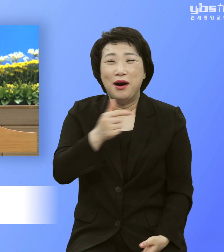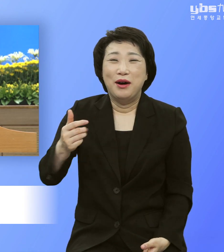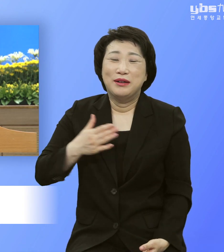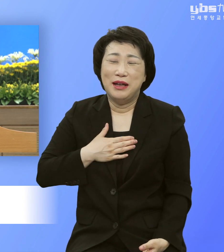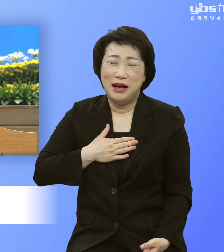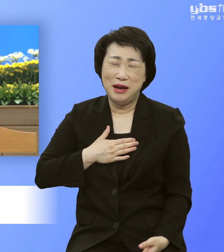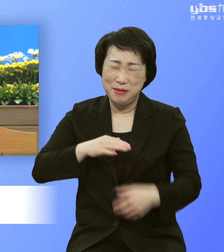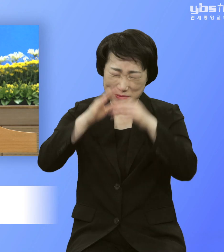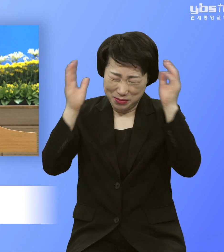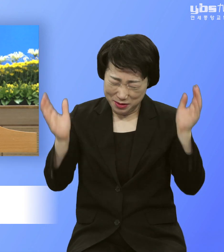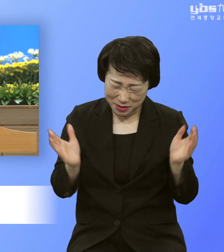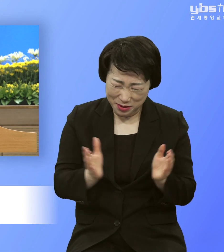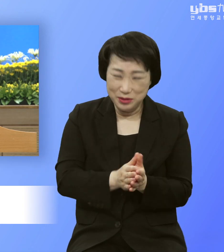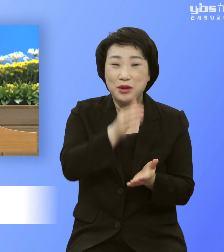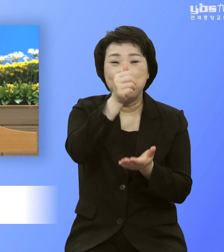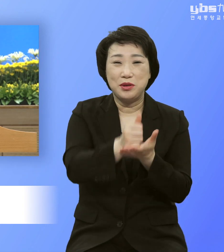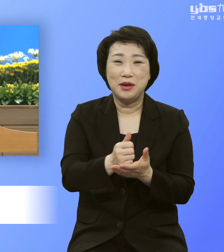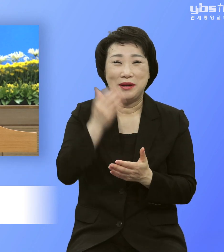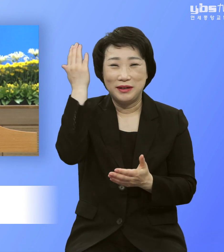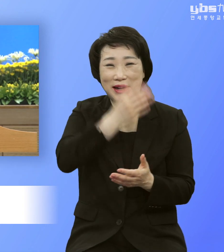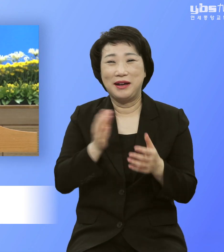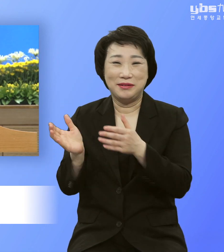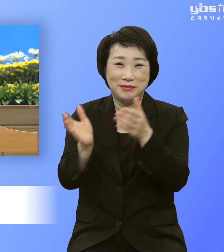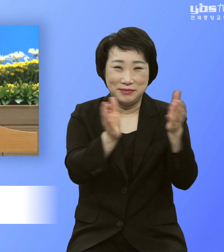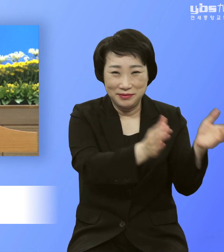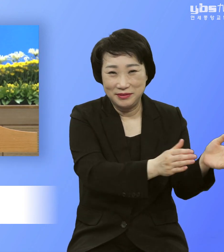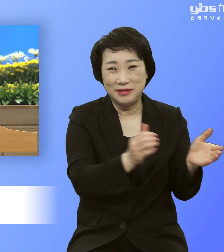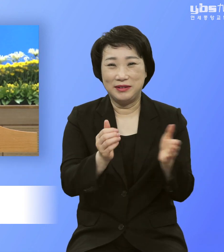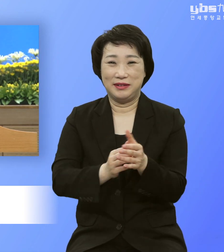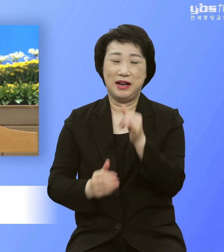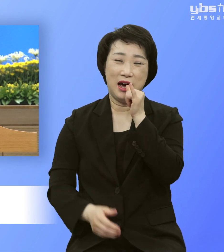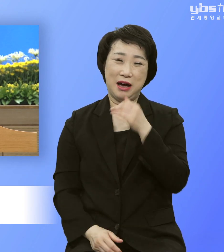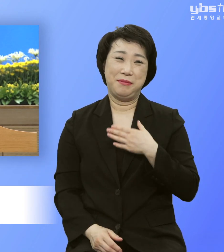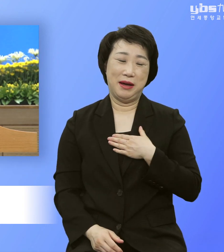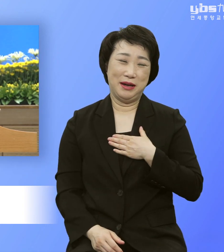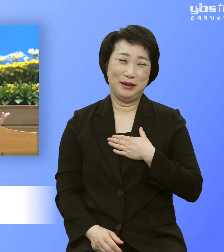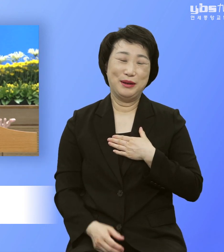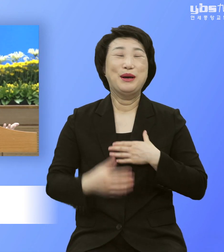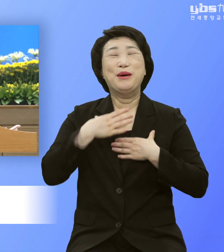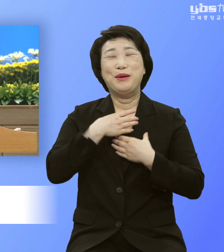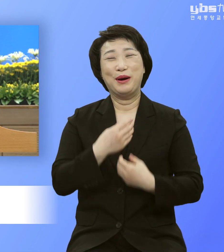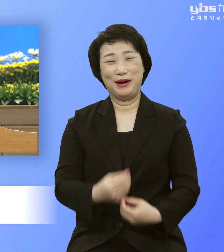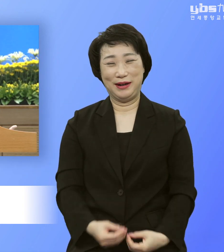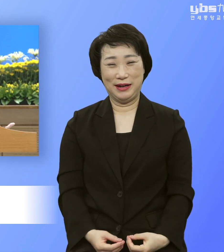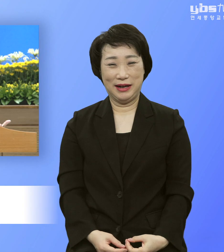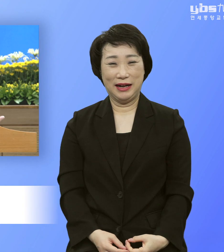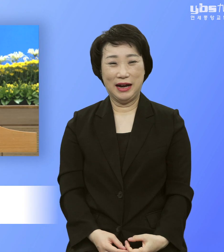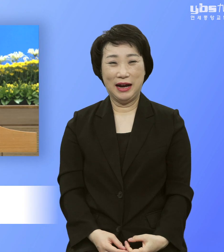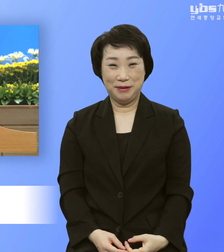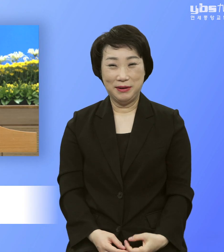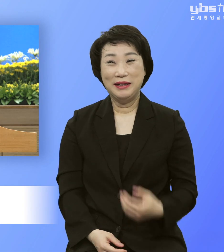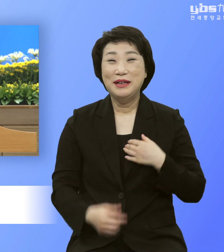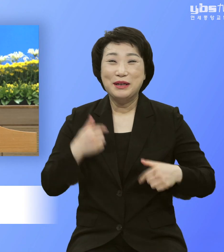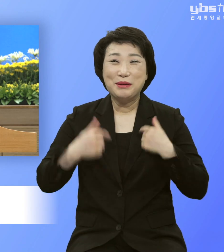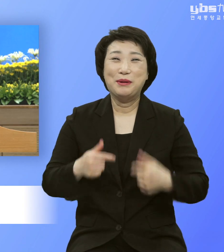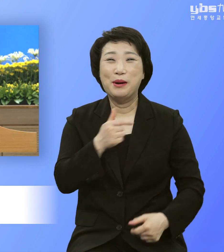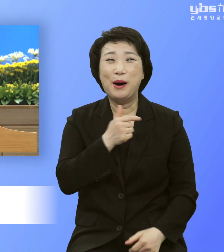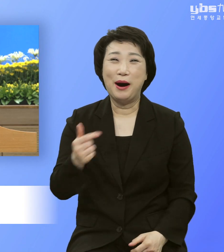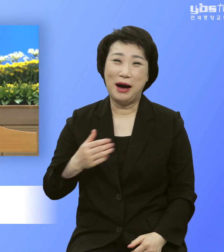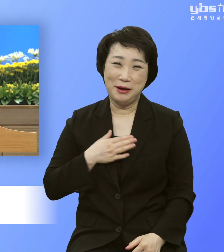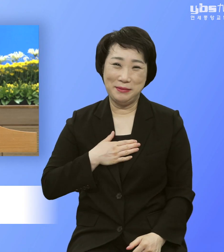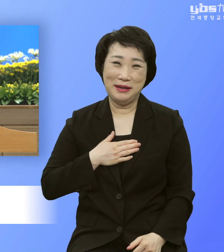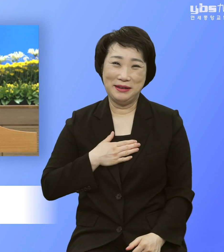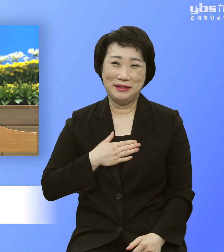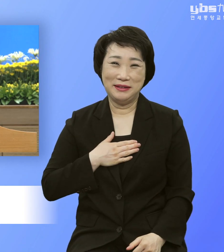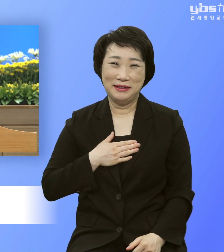있는 모든 죄를 정리해버렸다 그 말이야. 얼마나 자유하겠느냐 이 말이야. 이 기쁨이 얼마나 기쁘냐 이